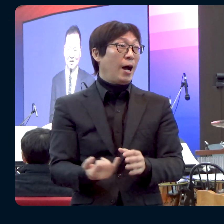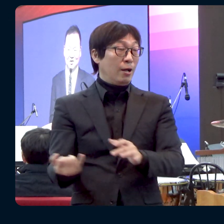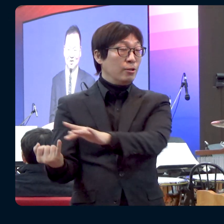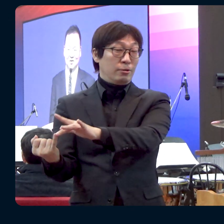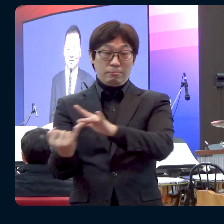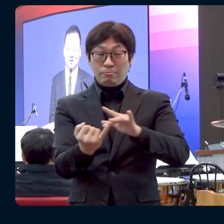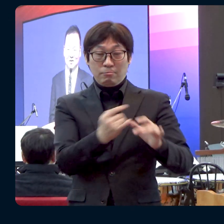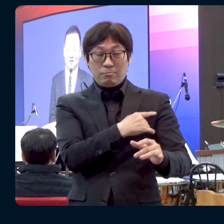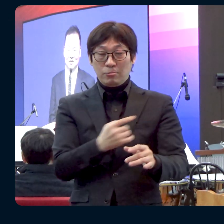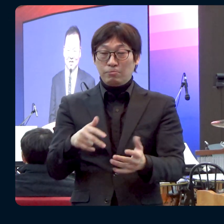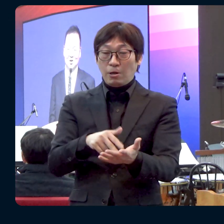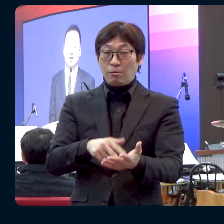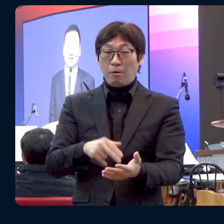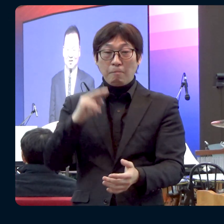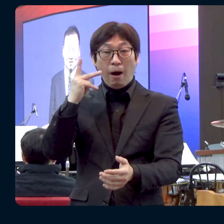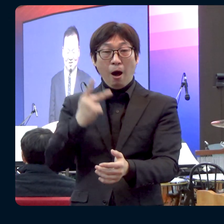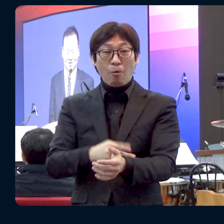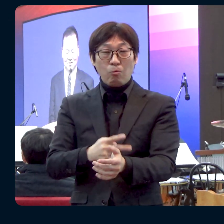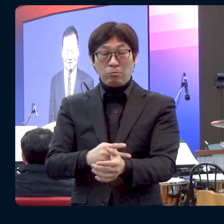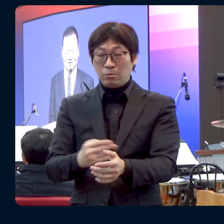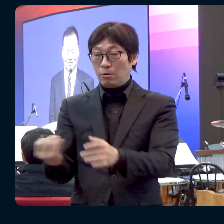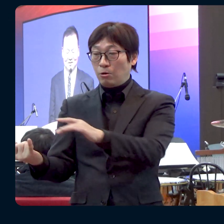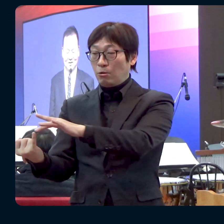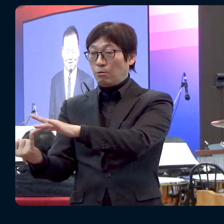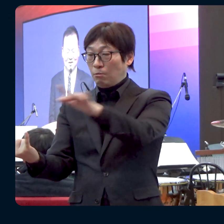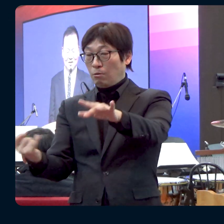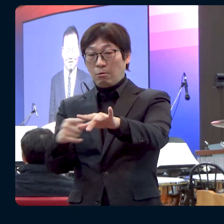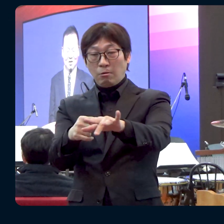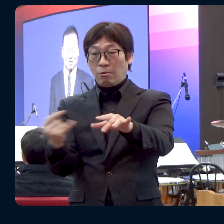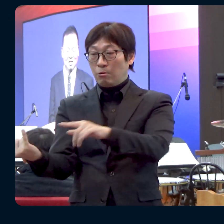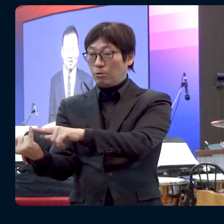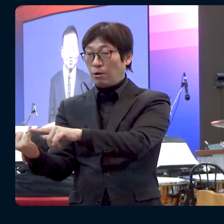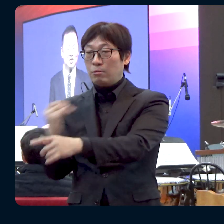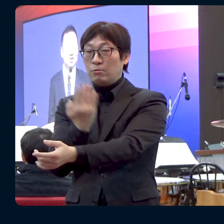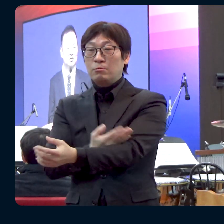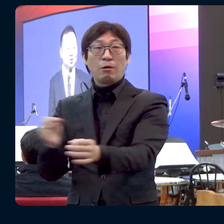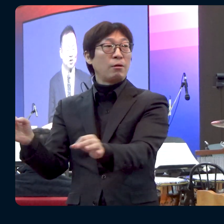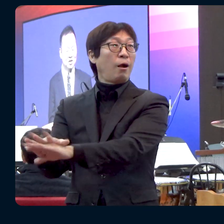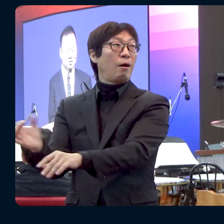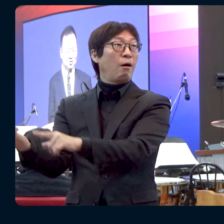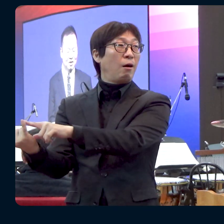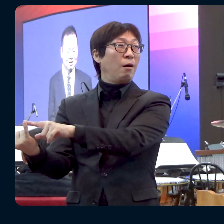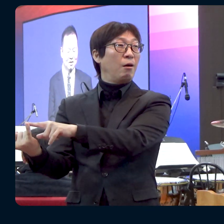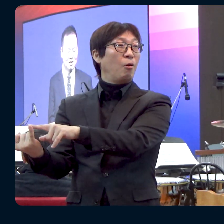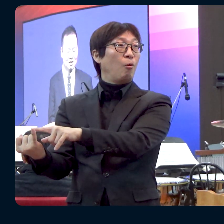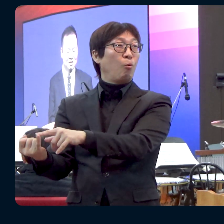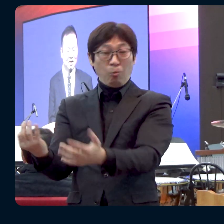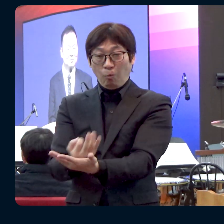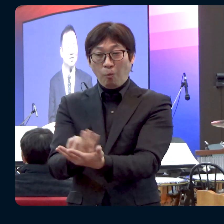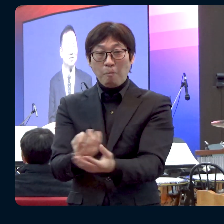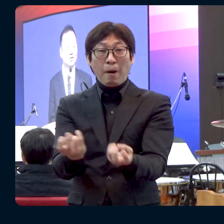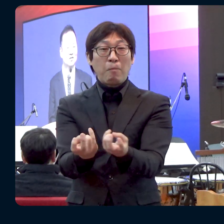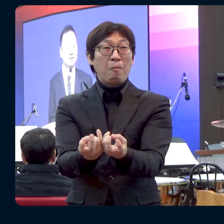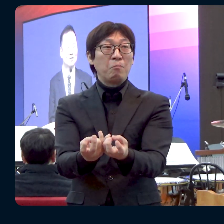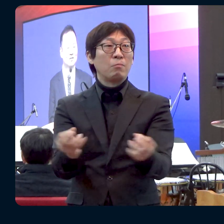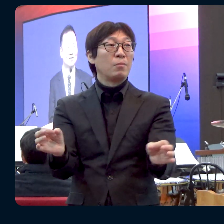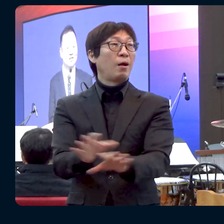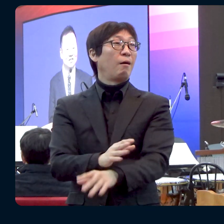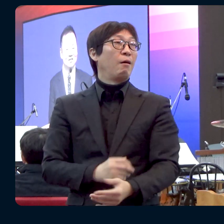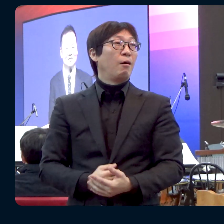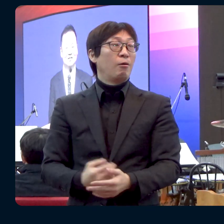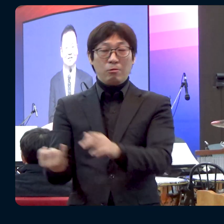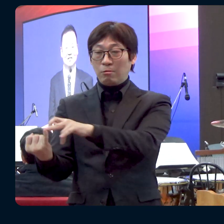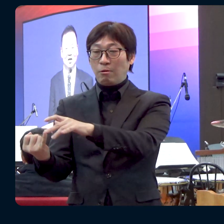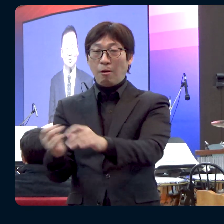들린 여자를 고용했던 재력가들이었죠. 이 여자에게서 귀신이 쫓겨나는 순간 그들의